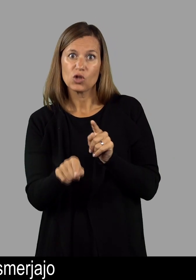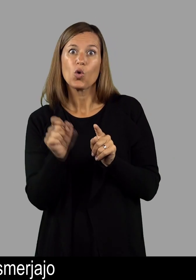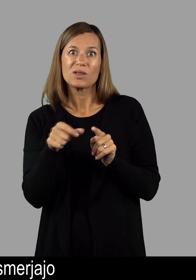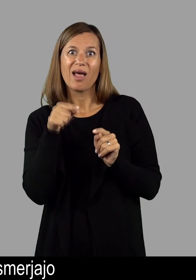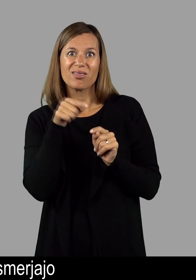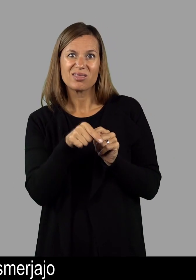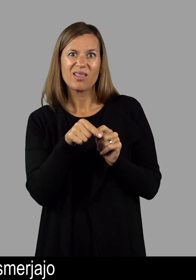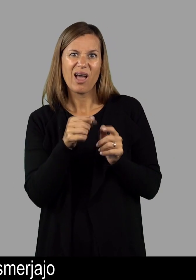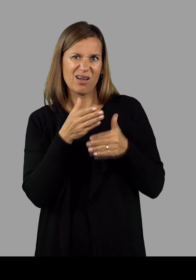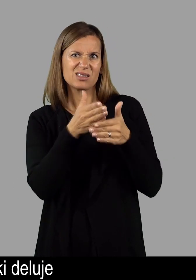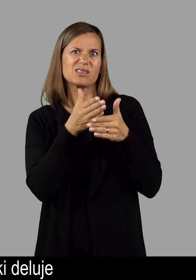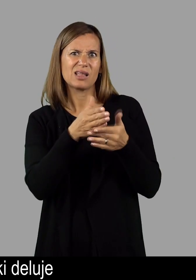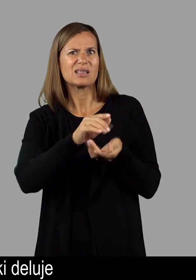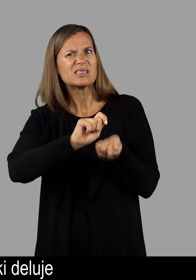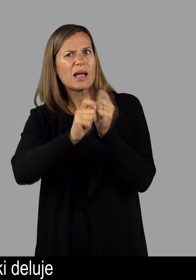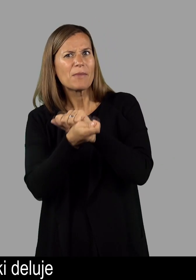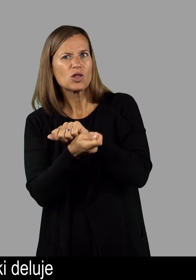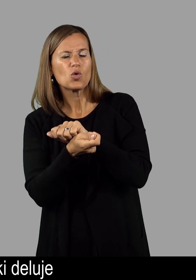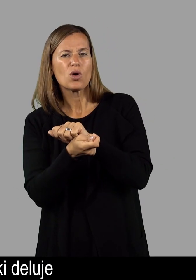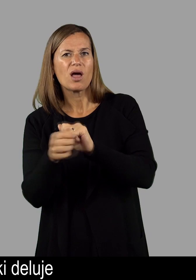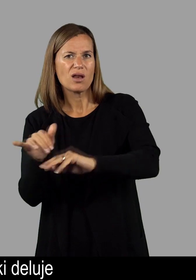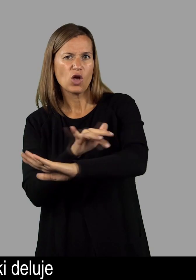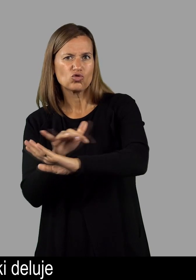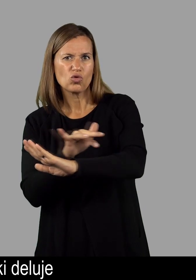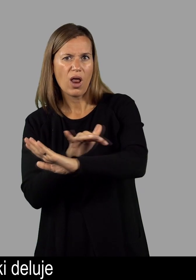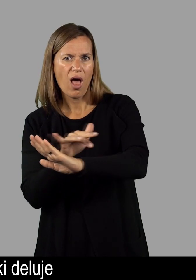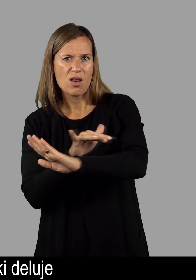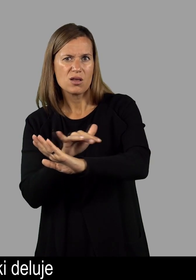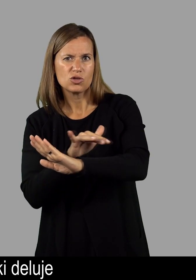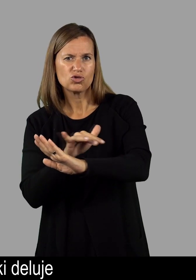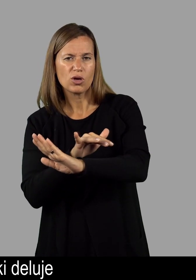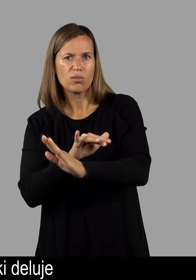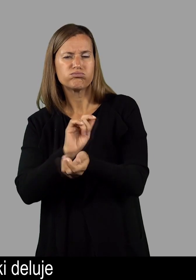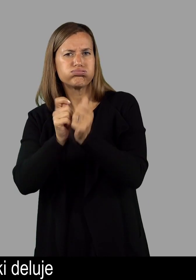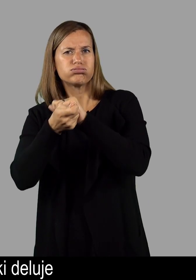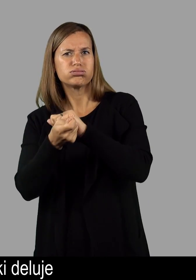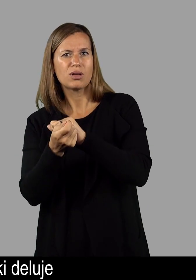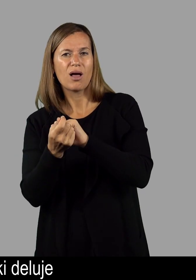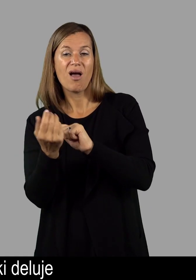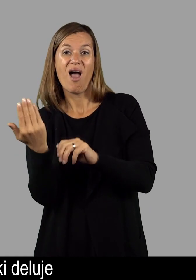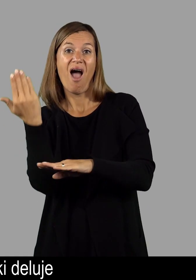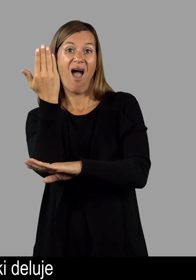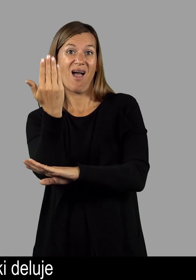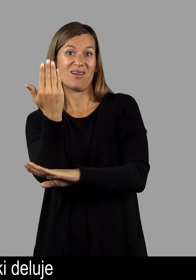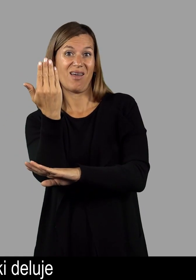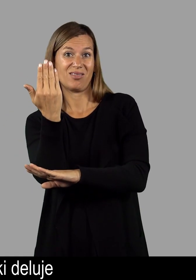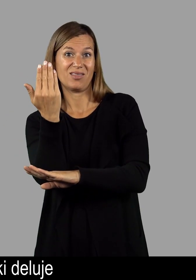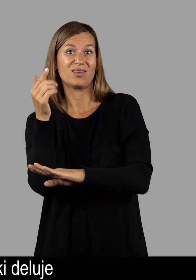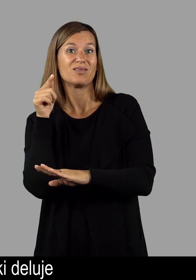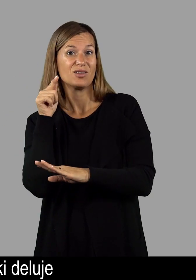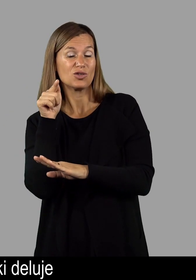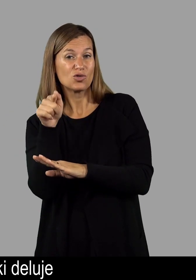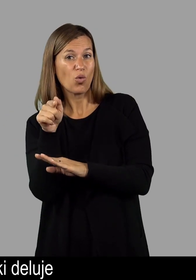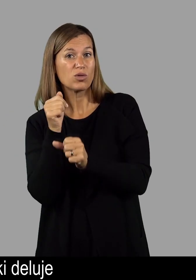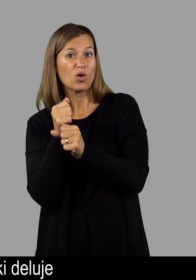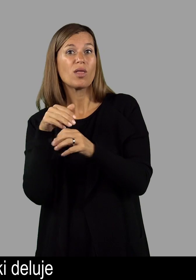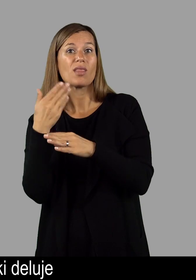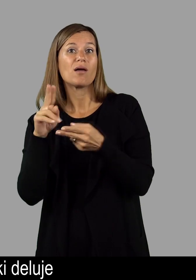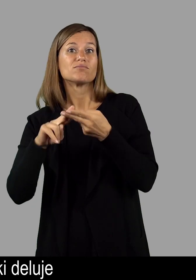tega asistenta zamenjuje računalniško generirani agent, ki deluje na principu